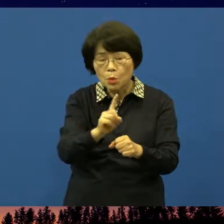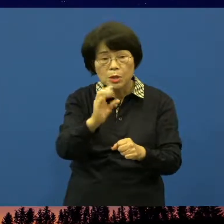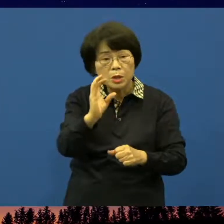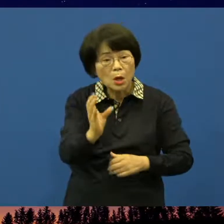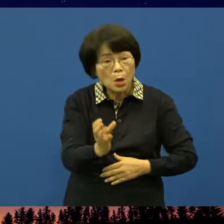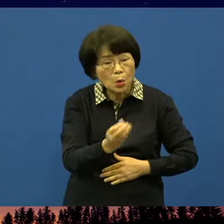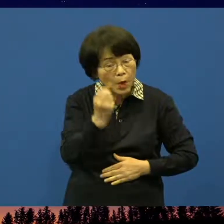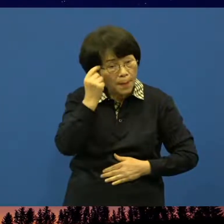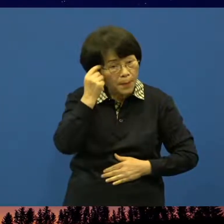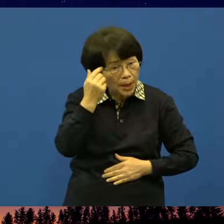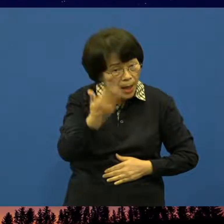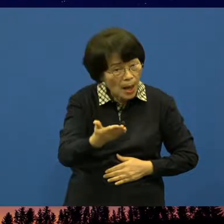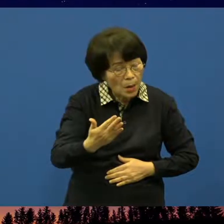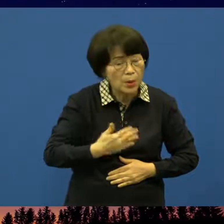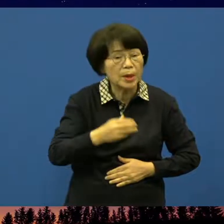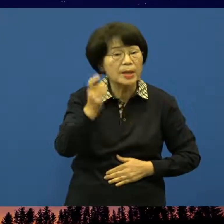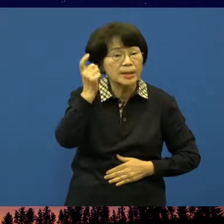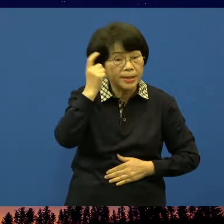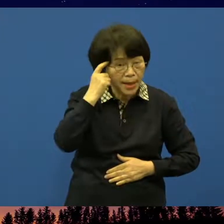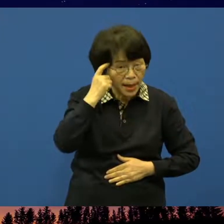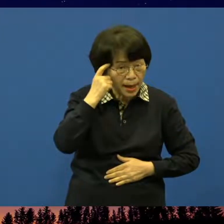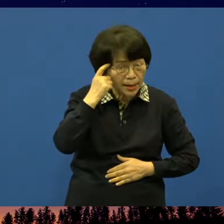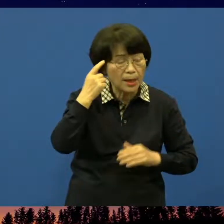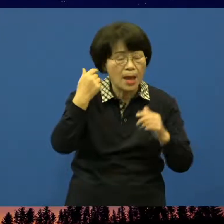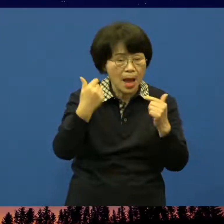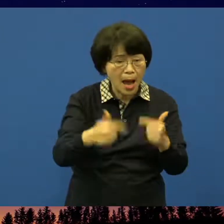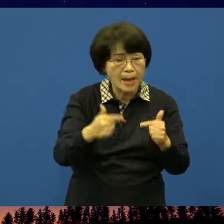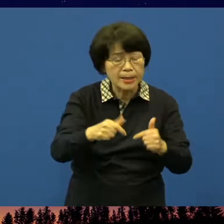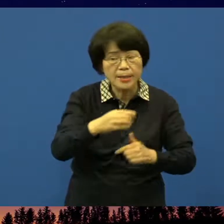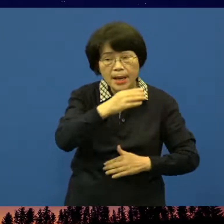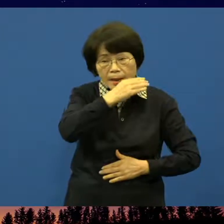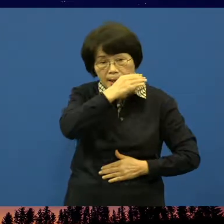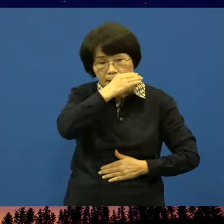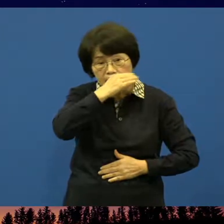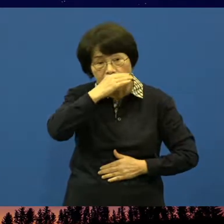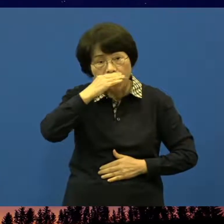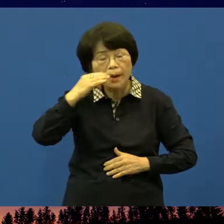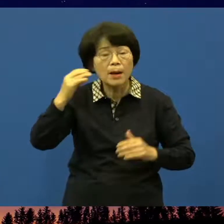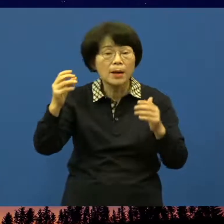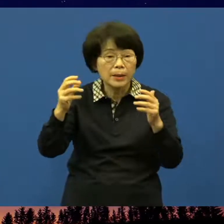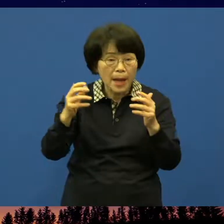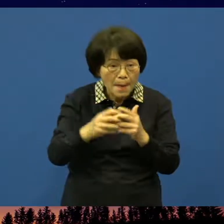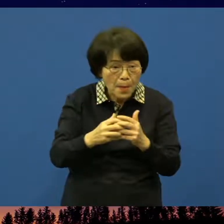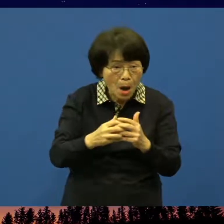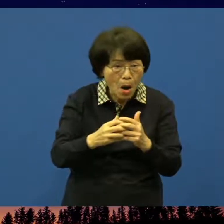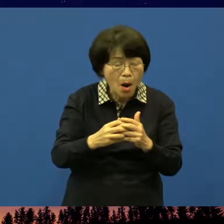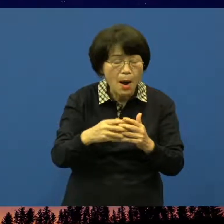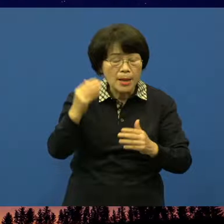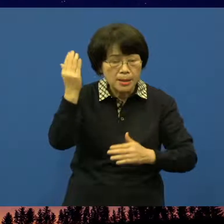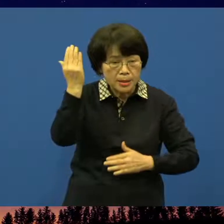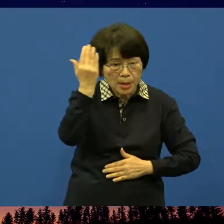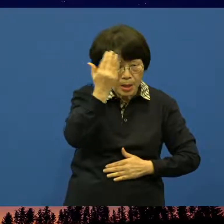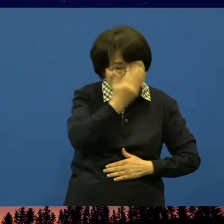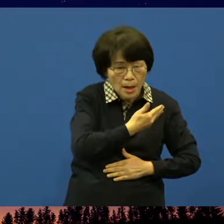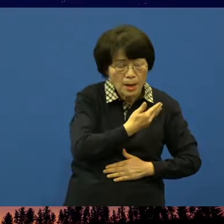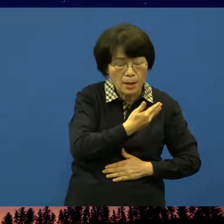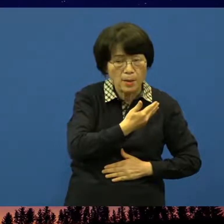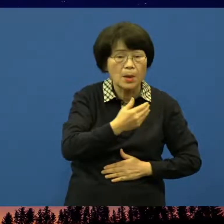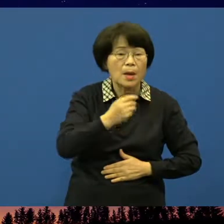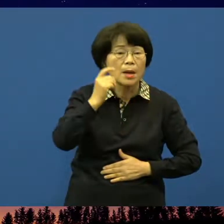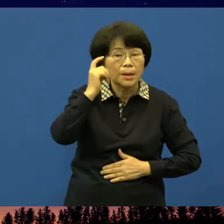거룩하다는 거죠? 우리의 생각이 항상 무엇이든지 경건하며 무엇이든지 정결하며 그것을 생각하라는